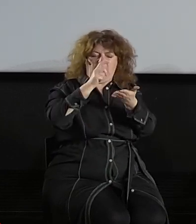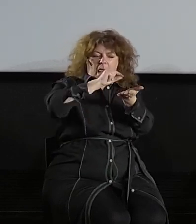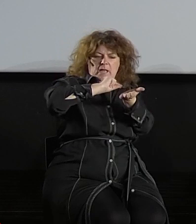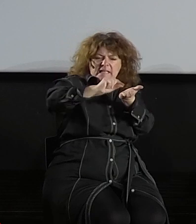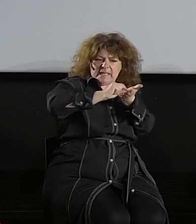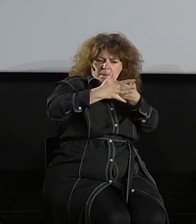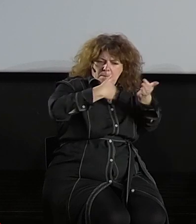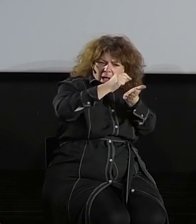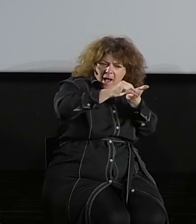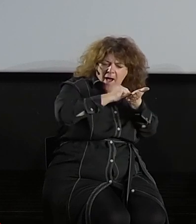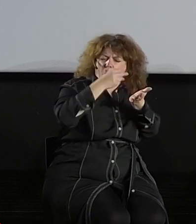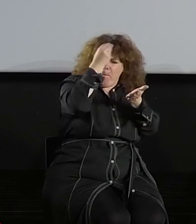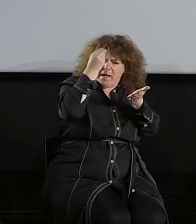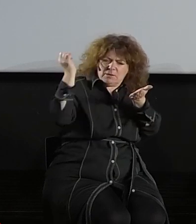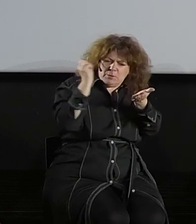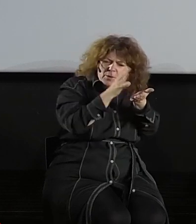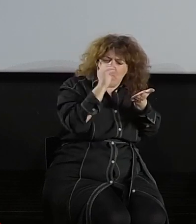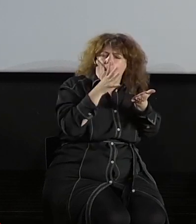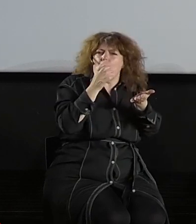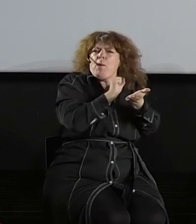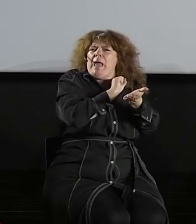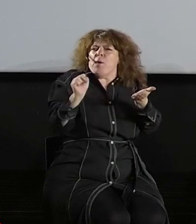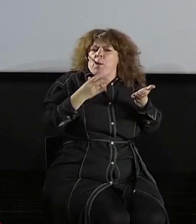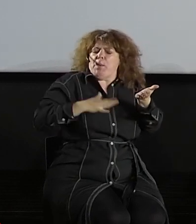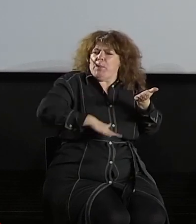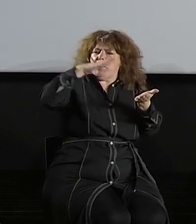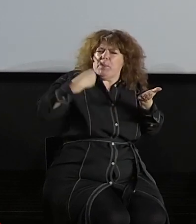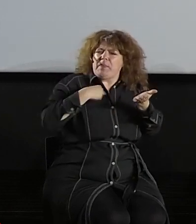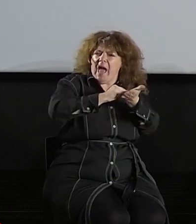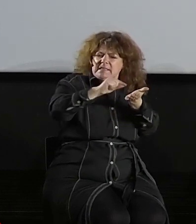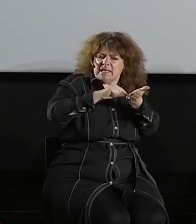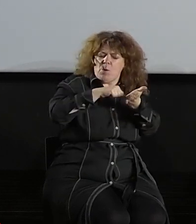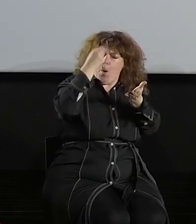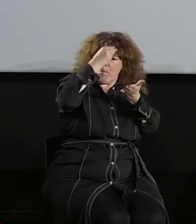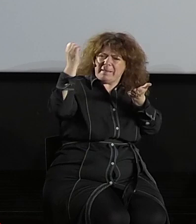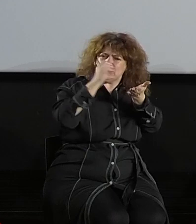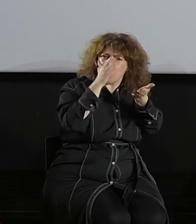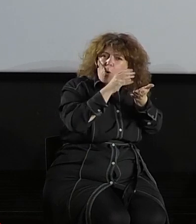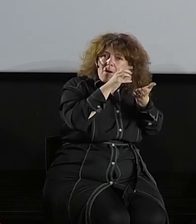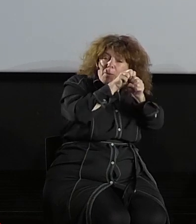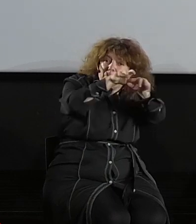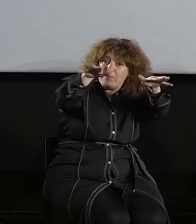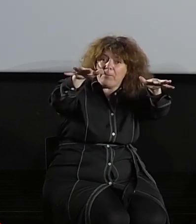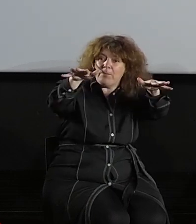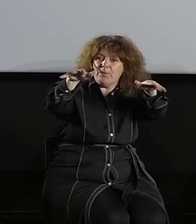y con la imposibilidad que tuvo durante su vida de que eso que escribió y que pensó llegara con el todo el